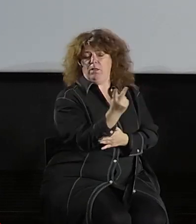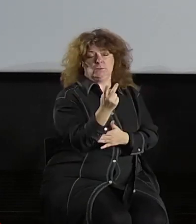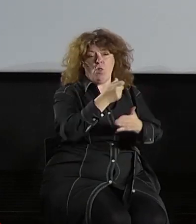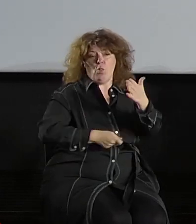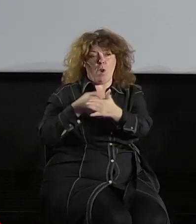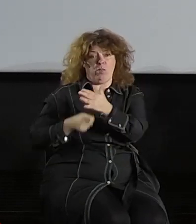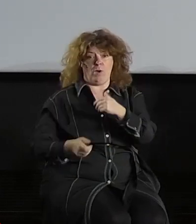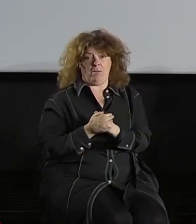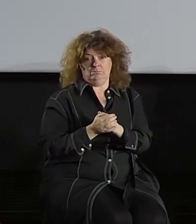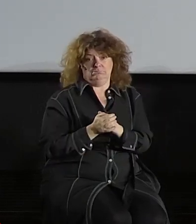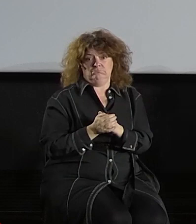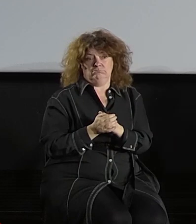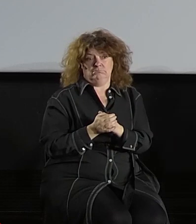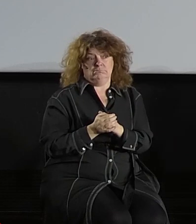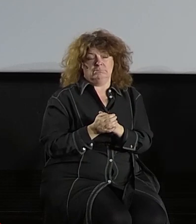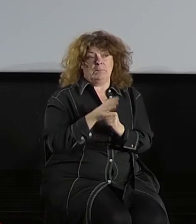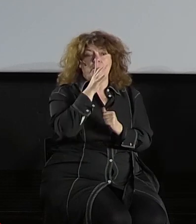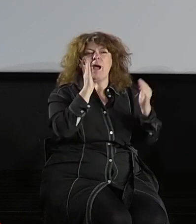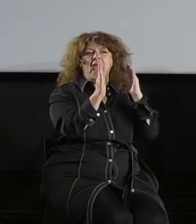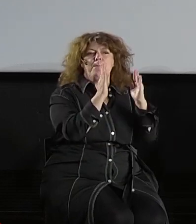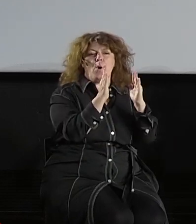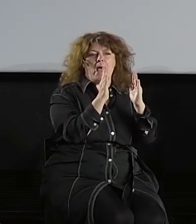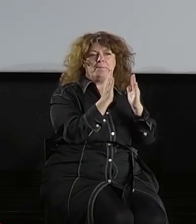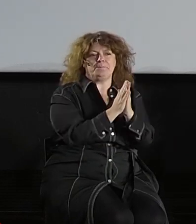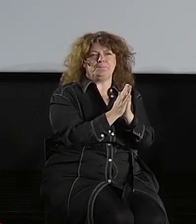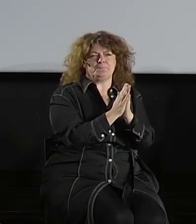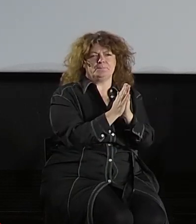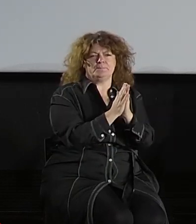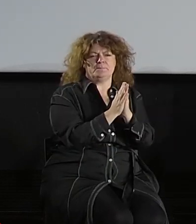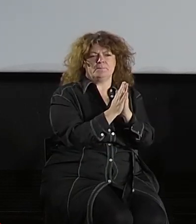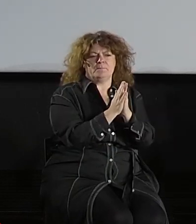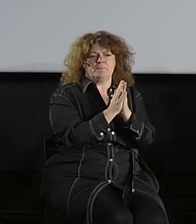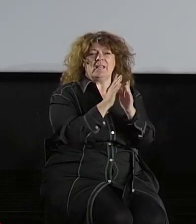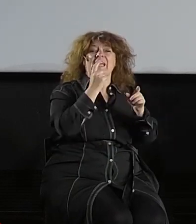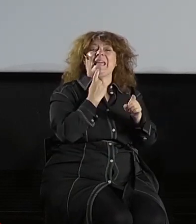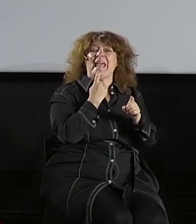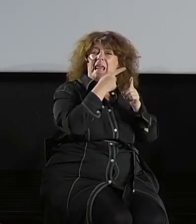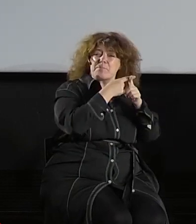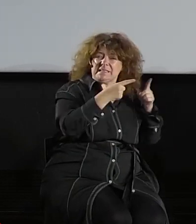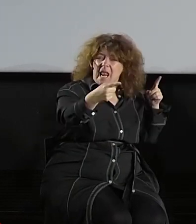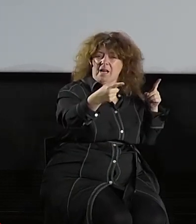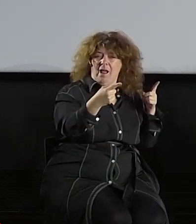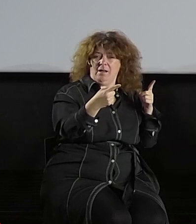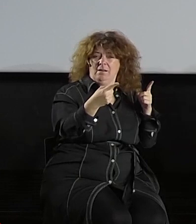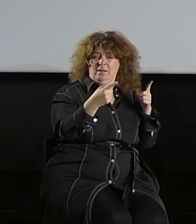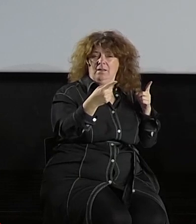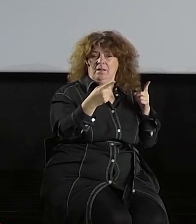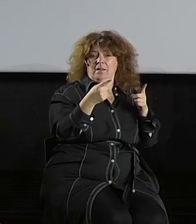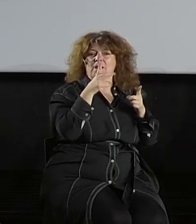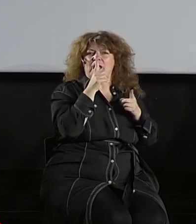eh de una época más larga en el caso de gennet menos con menos duración de aislamiento